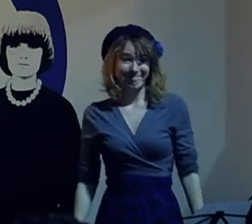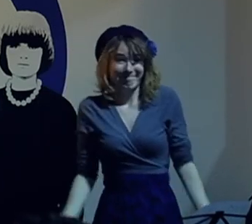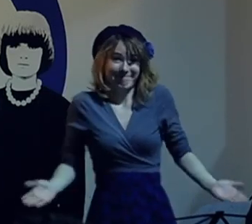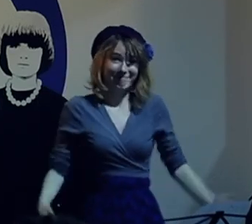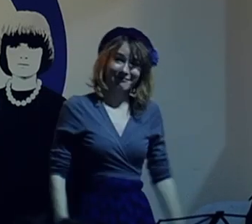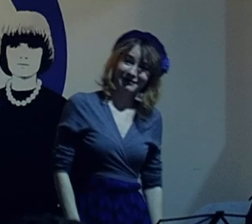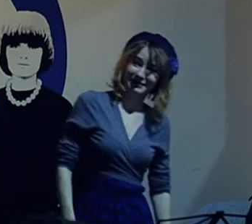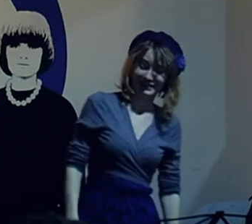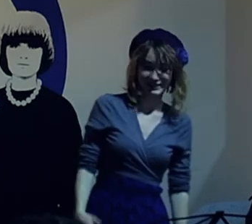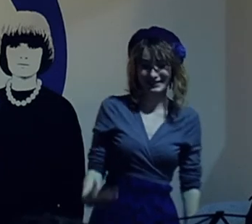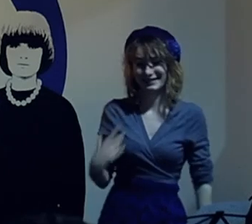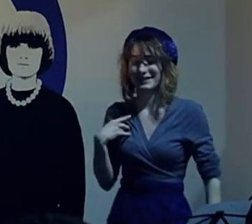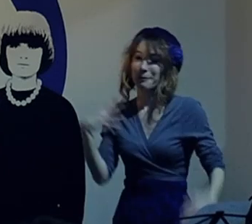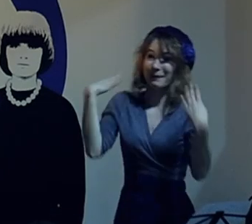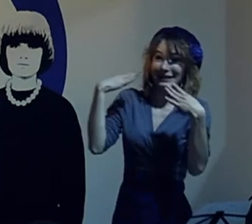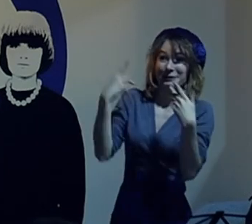grève